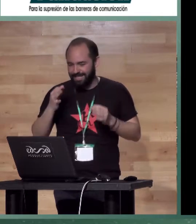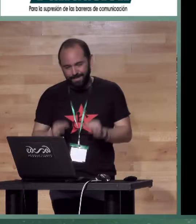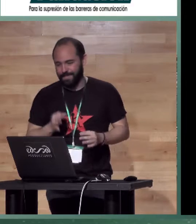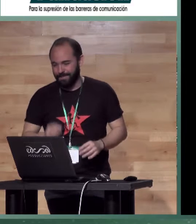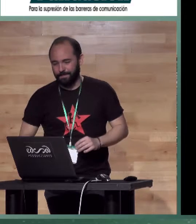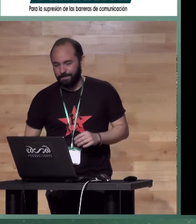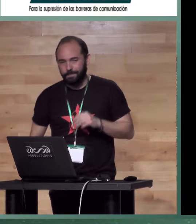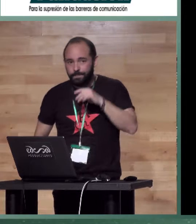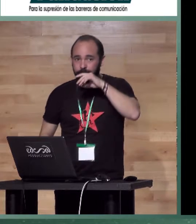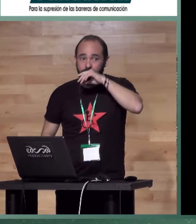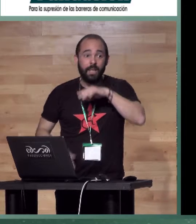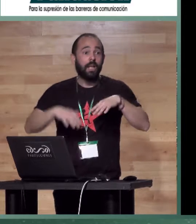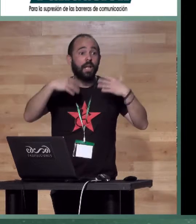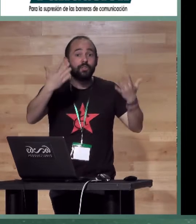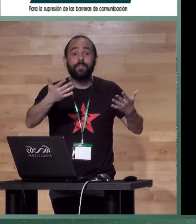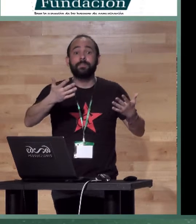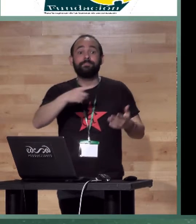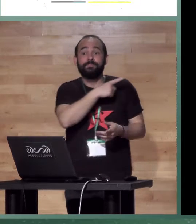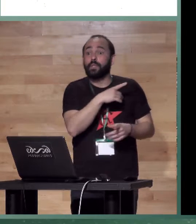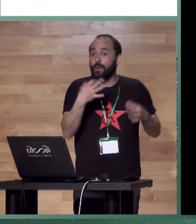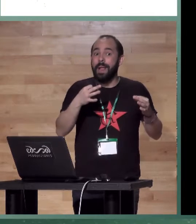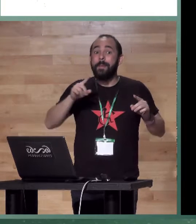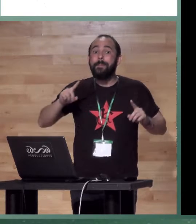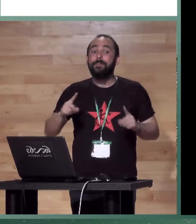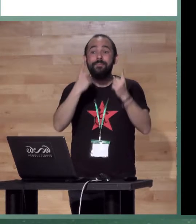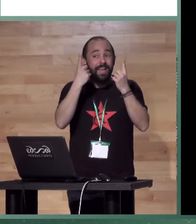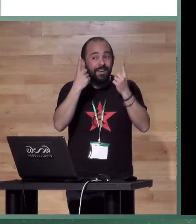mundo que está viendo la película y le lleve a descolocarse.